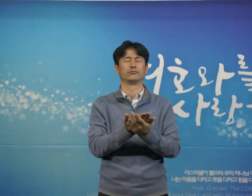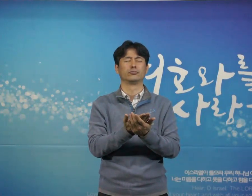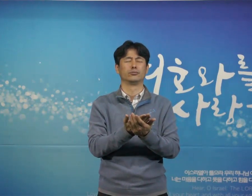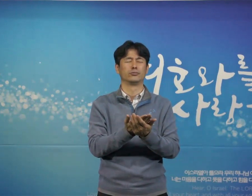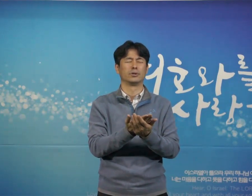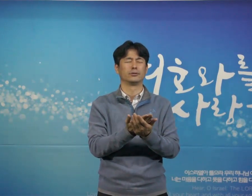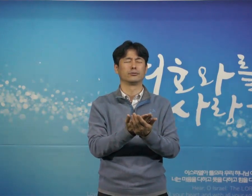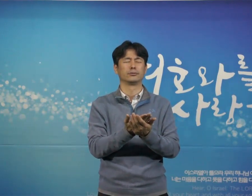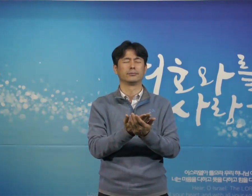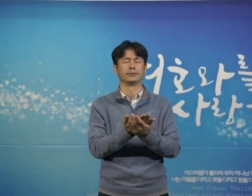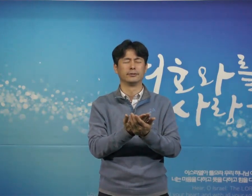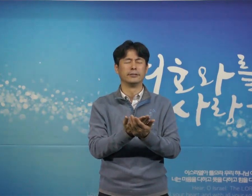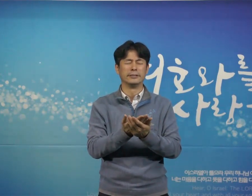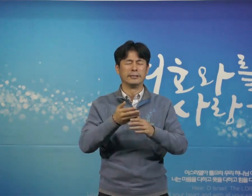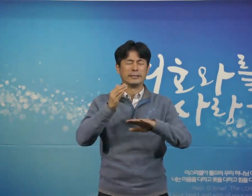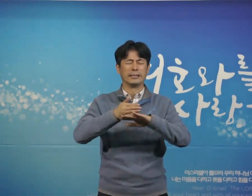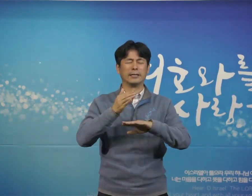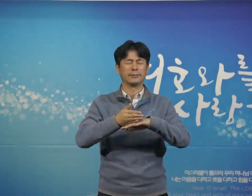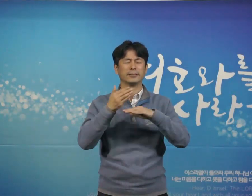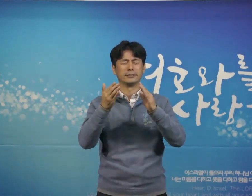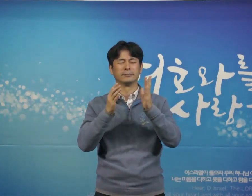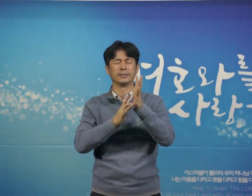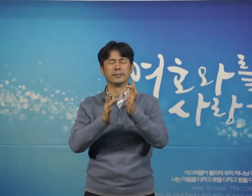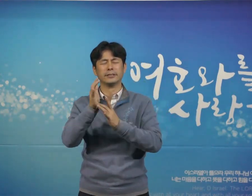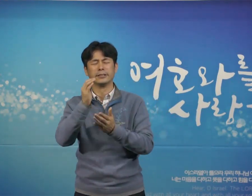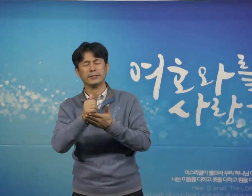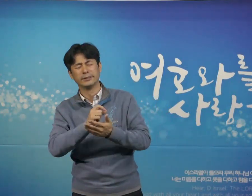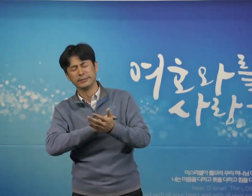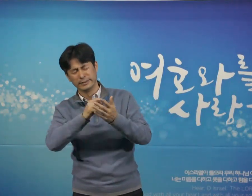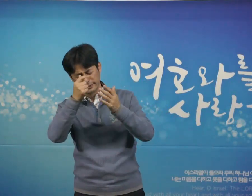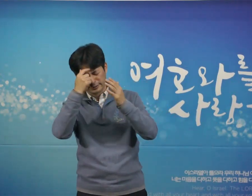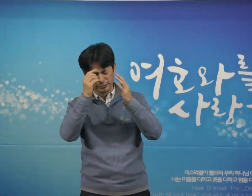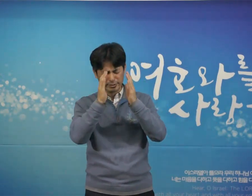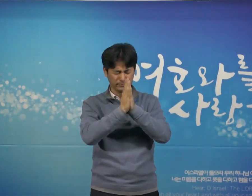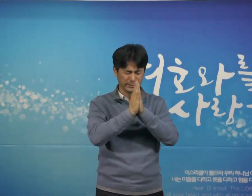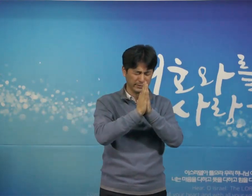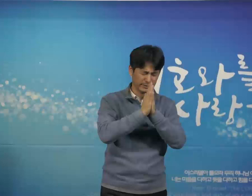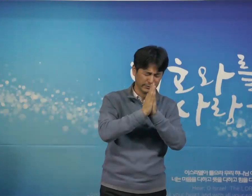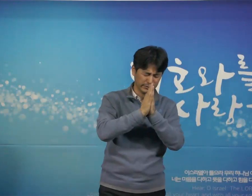수 있도록 도와주시옵소서. 감사드리며 예수 그리스도의 이름으로